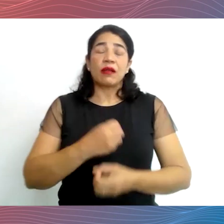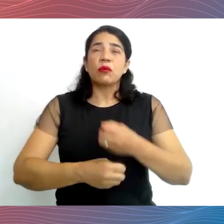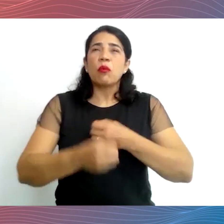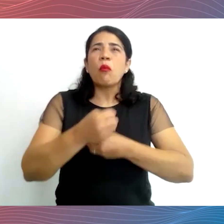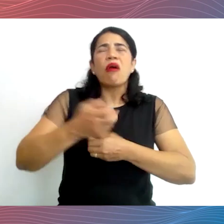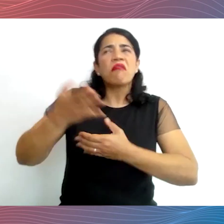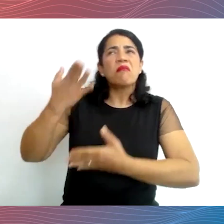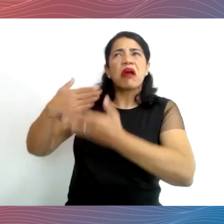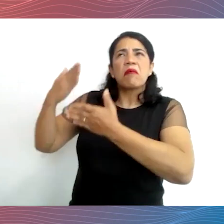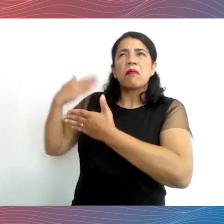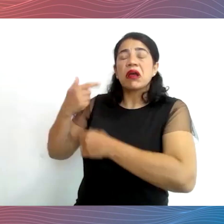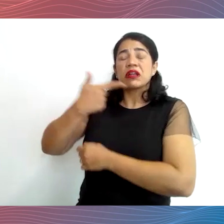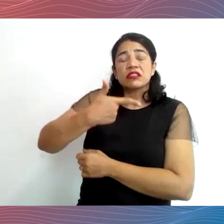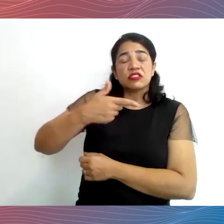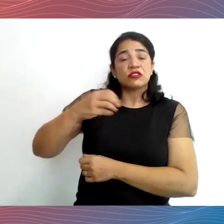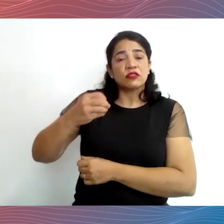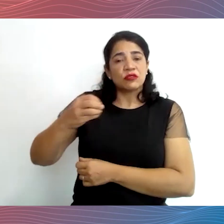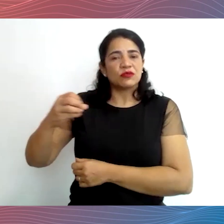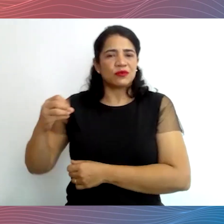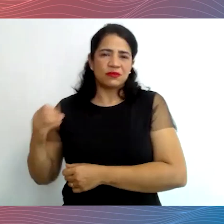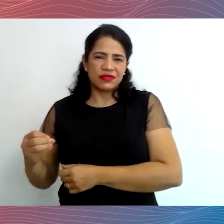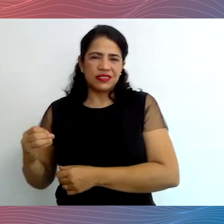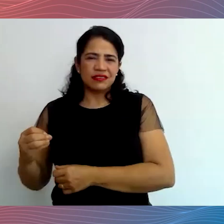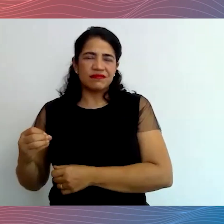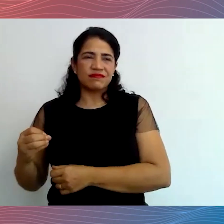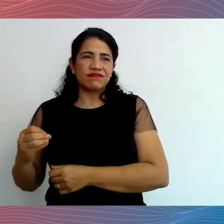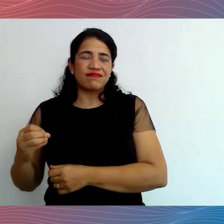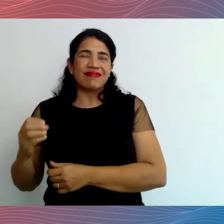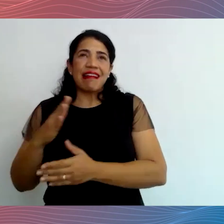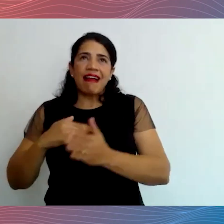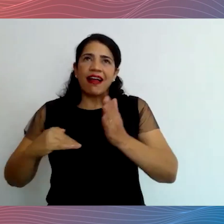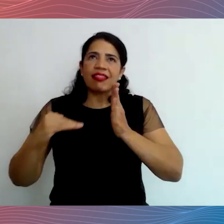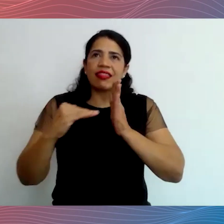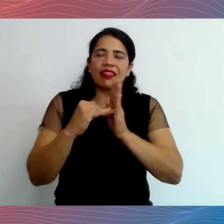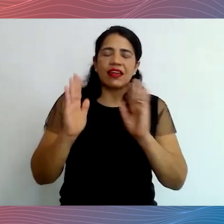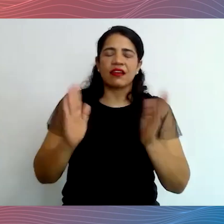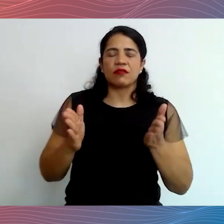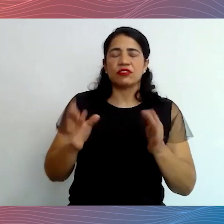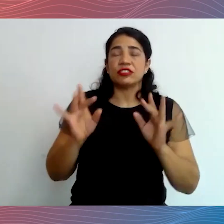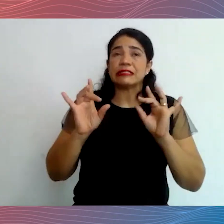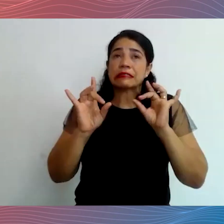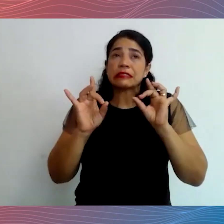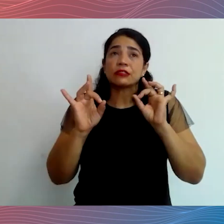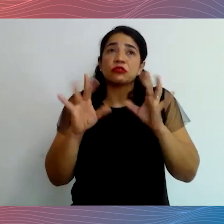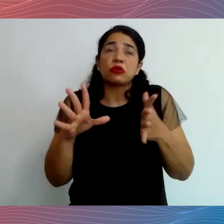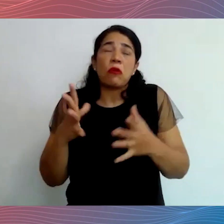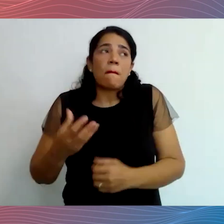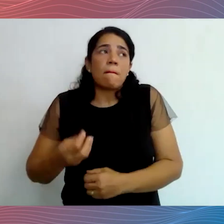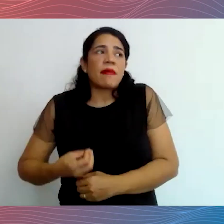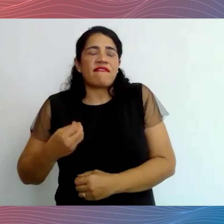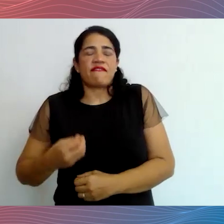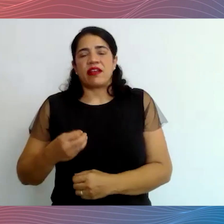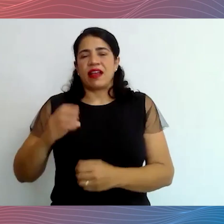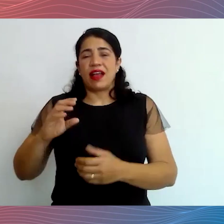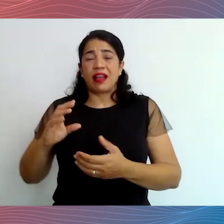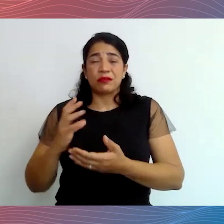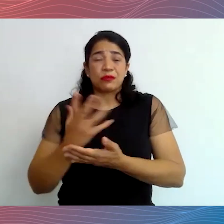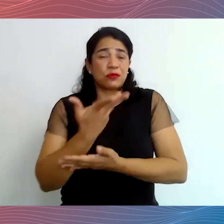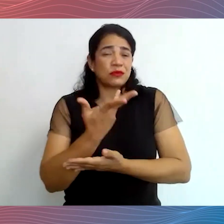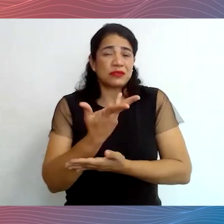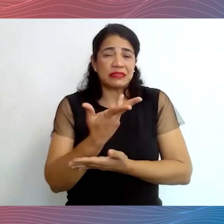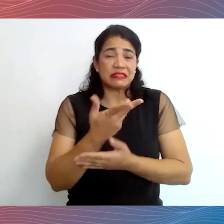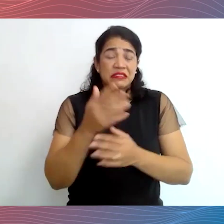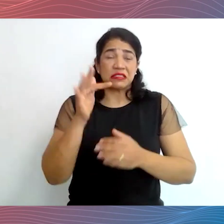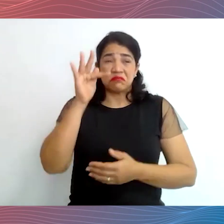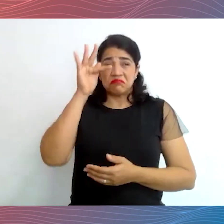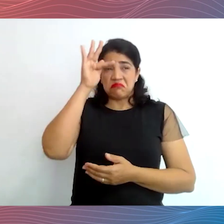era meramente de sobrevivência. Nada aconteceria de mais forte na expansão da obra